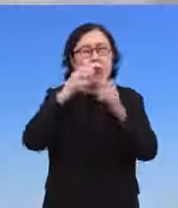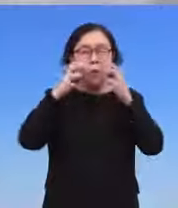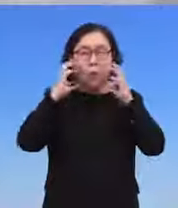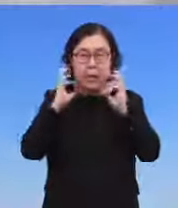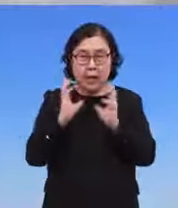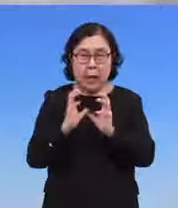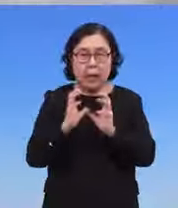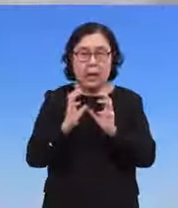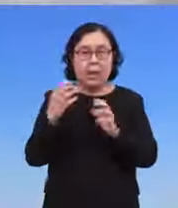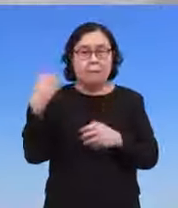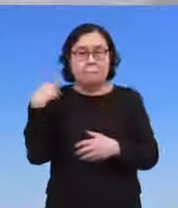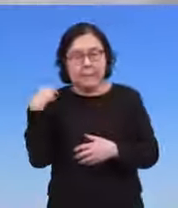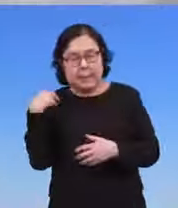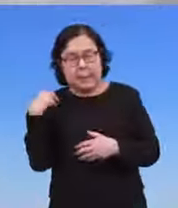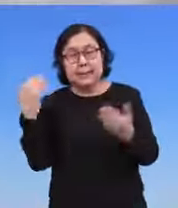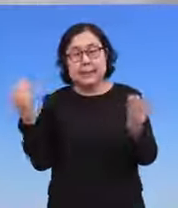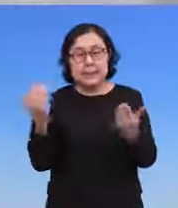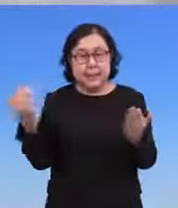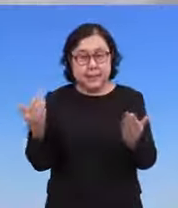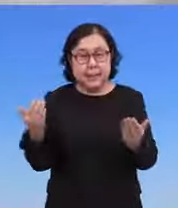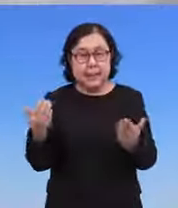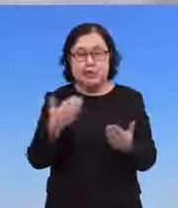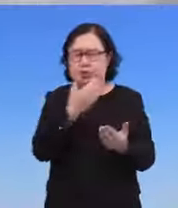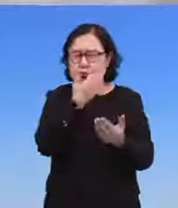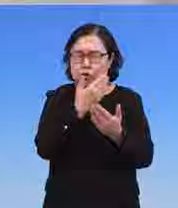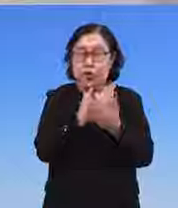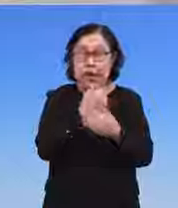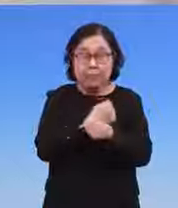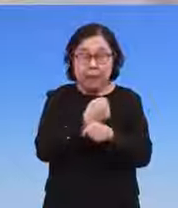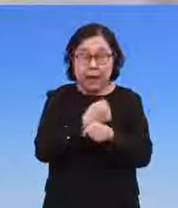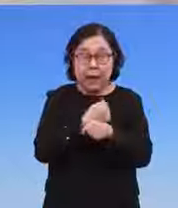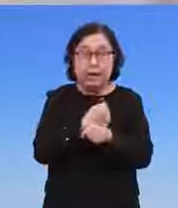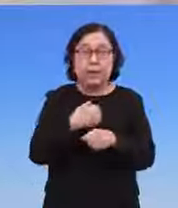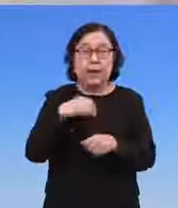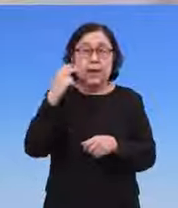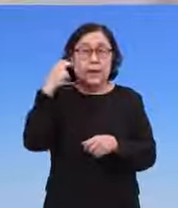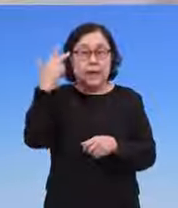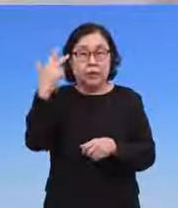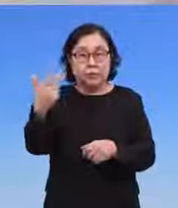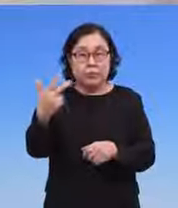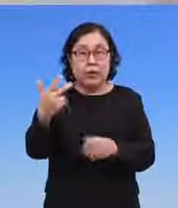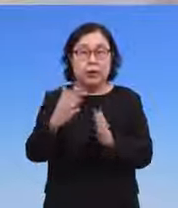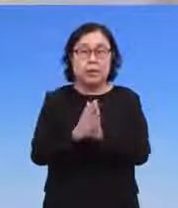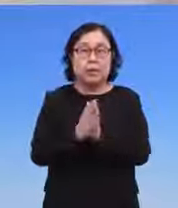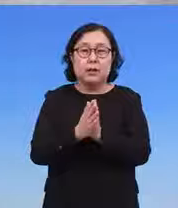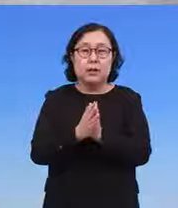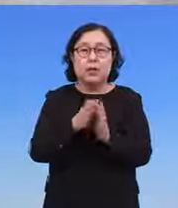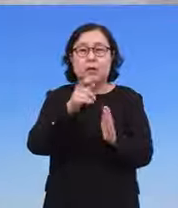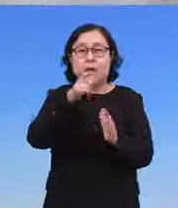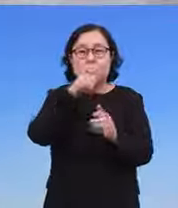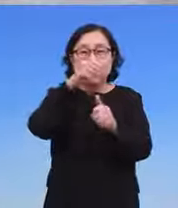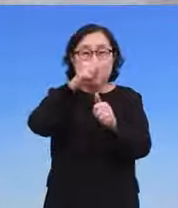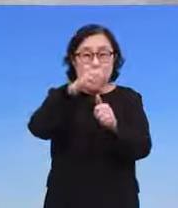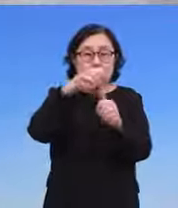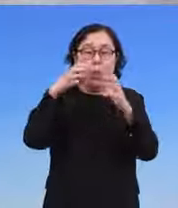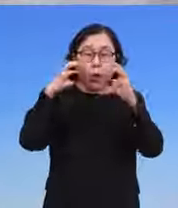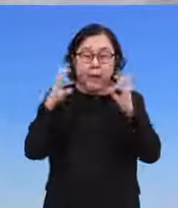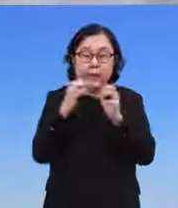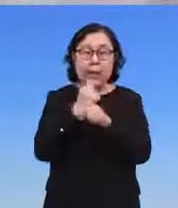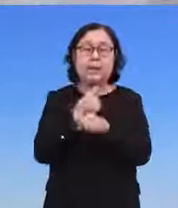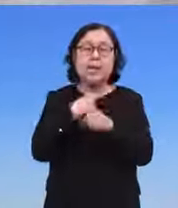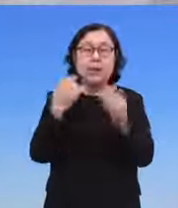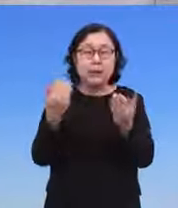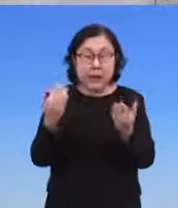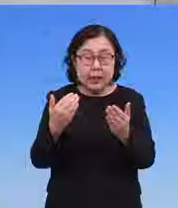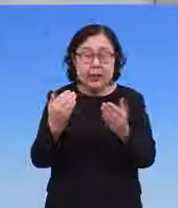오늘과 다음 주일 2주에 걸쳐서 이제 이 세례 요한에 대해서 살펴보려는데, 다음 주에 이제 세례 요한이 했던 일들을 좀